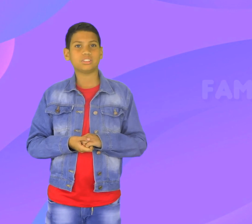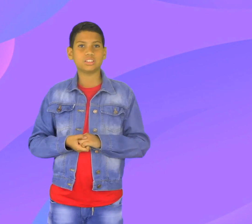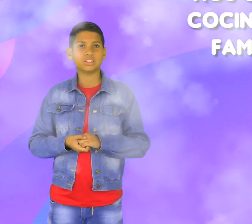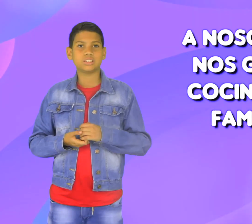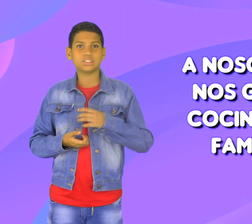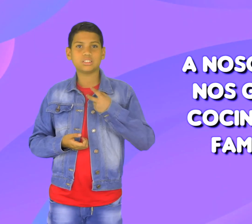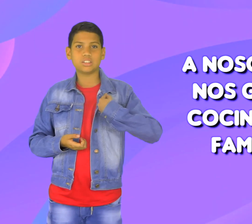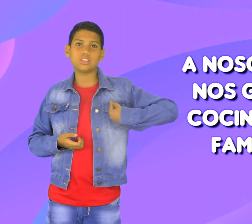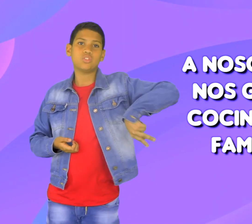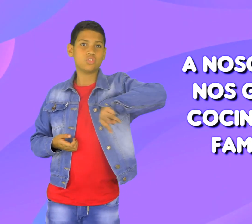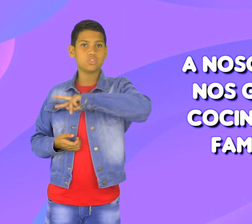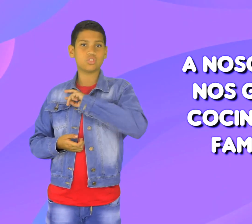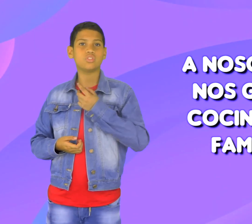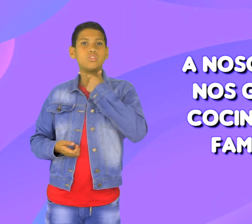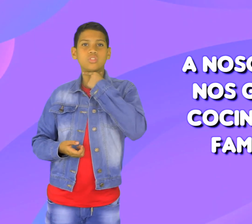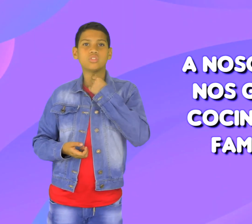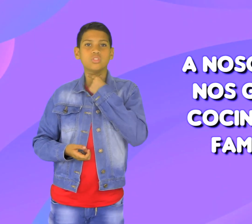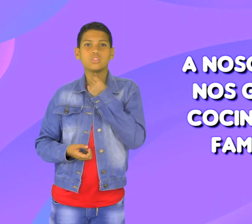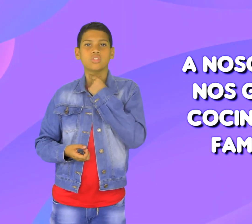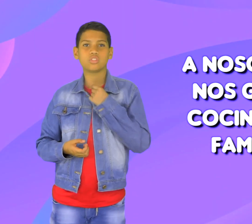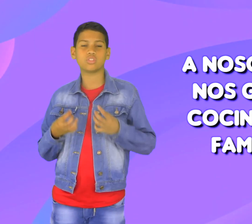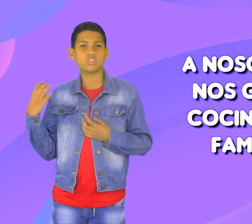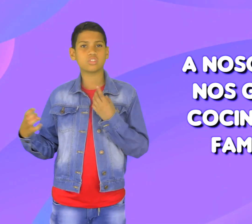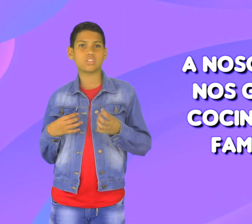A nosotros nos gusta cocinar en familia.